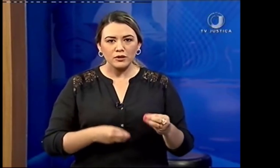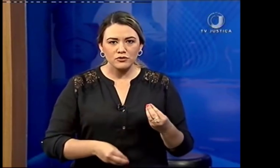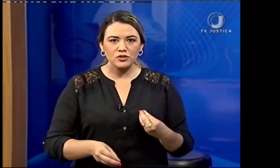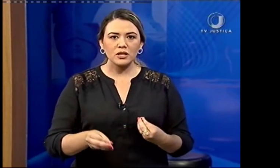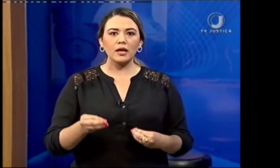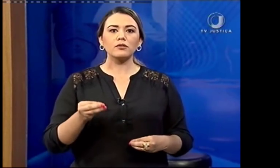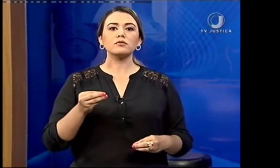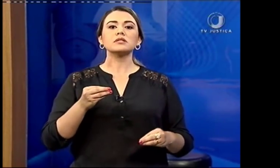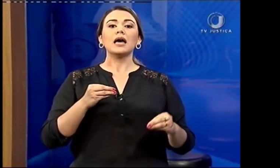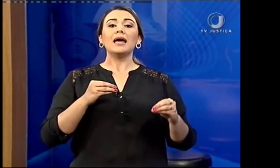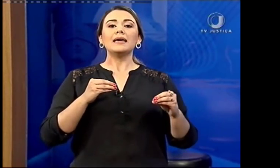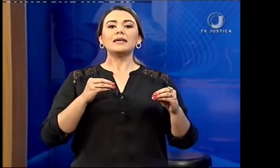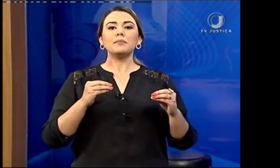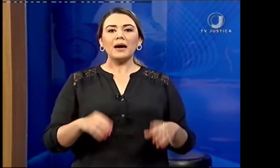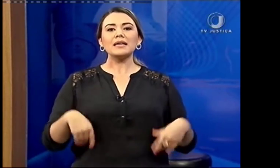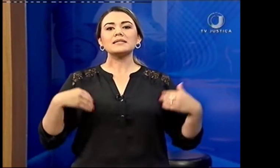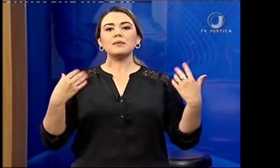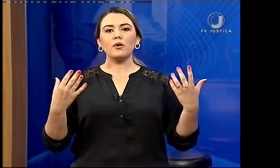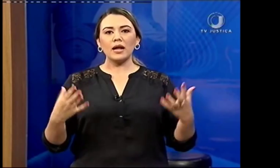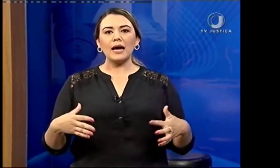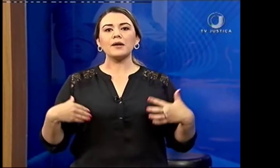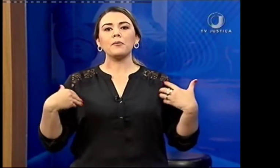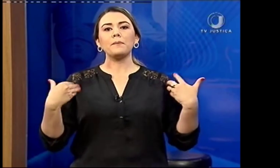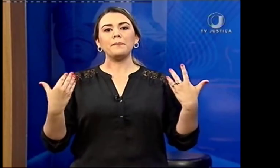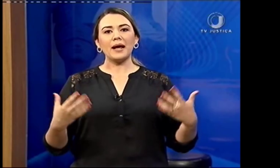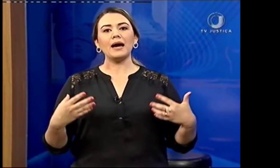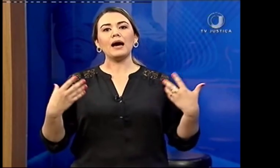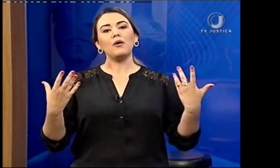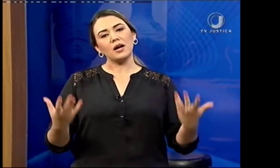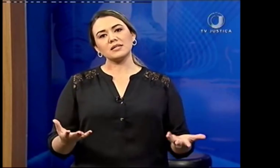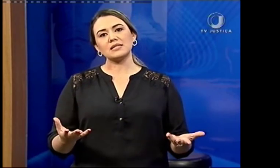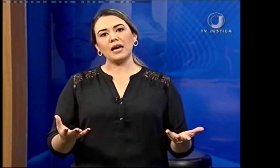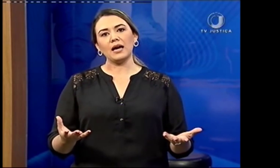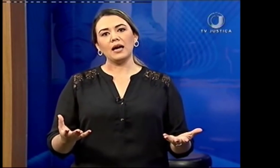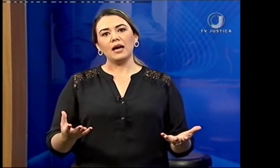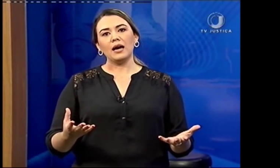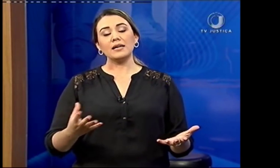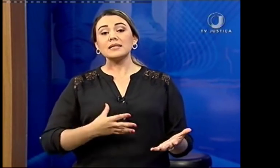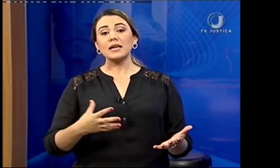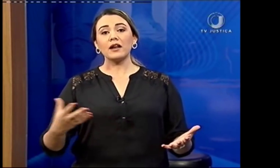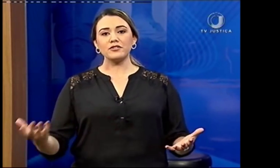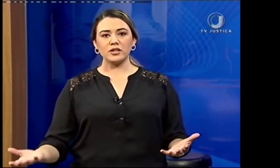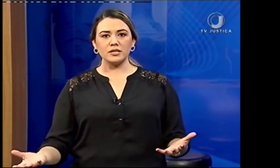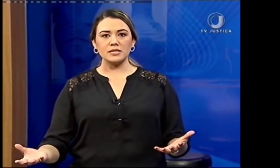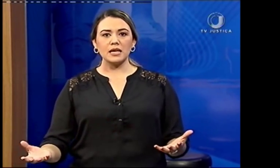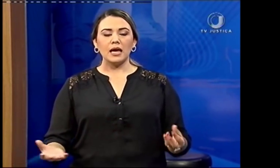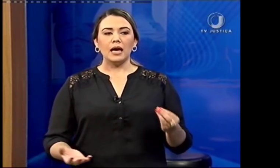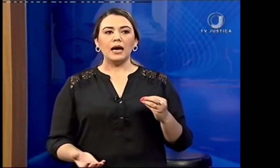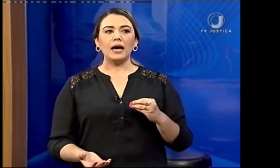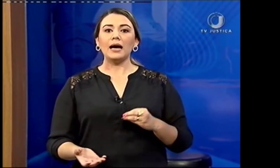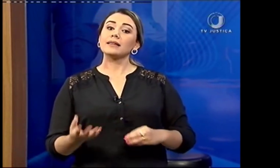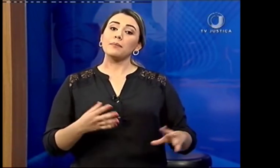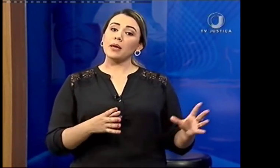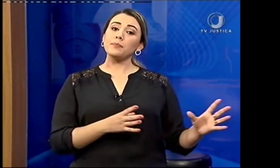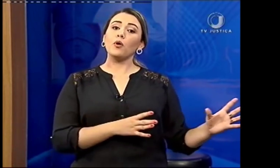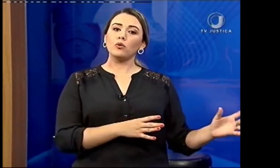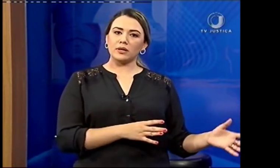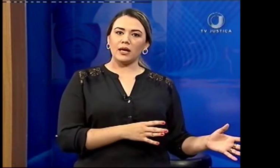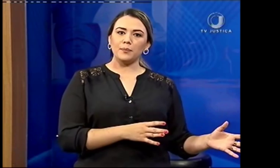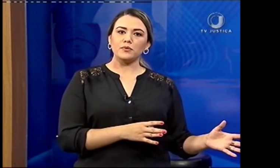sujeitos de direitos que mais demoraram para alcançar essas garantias. Até bem pouco tempo, se